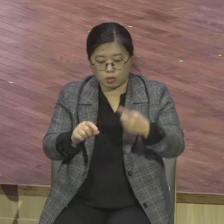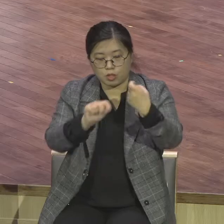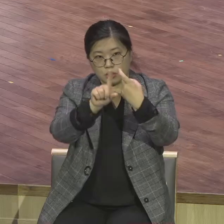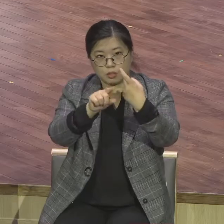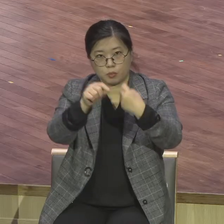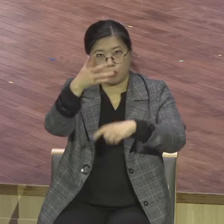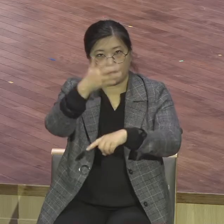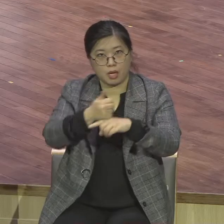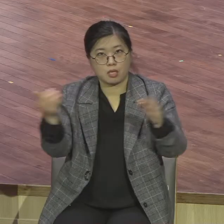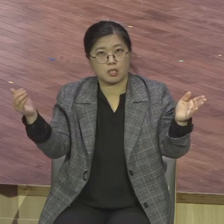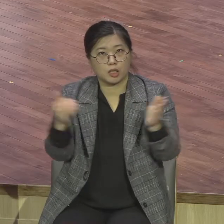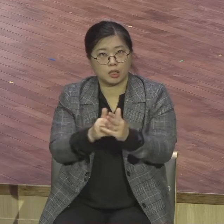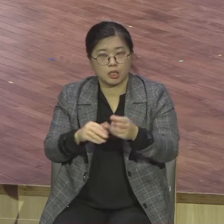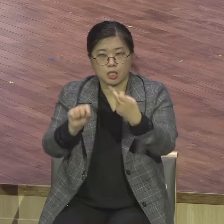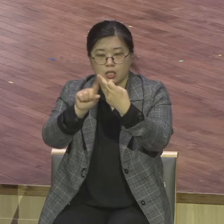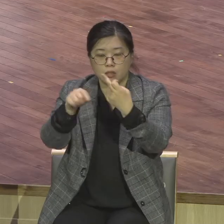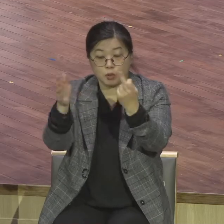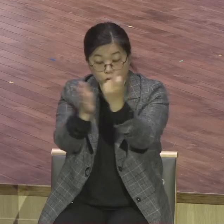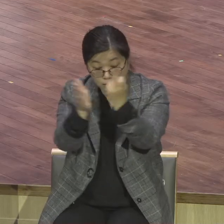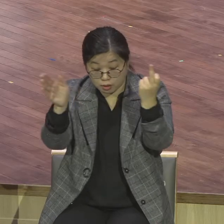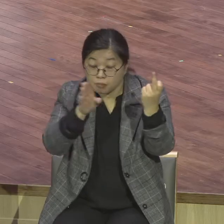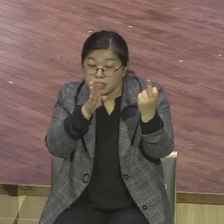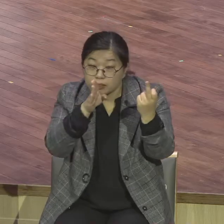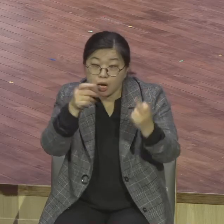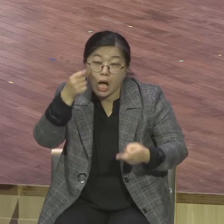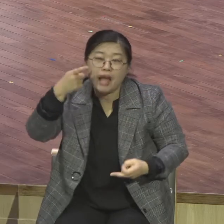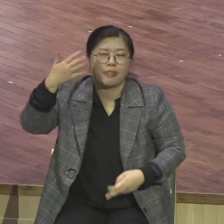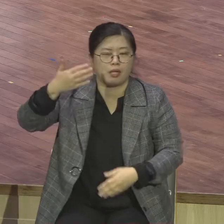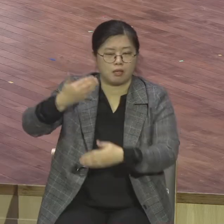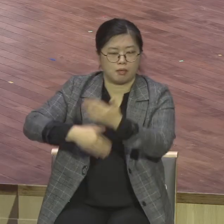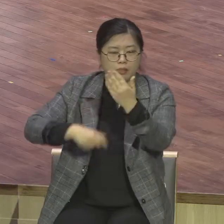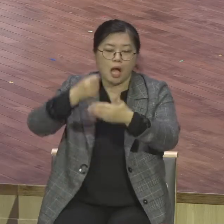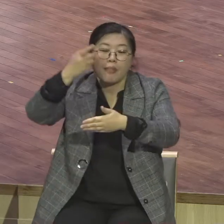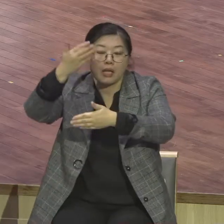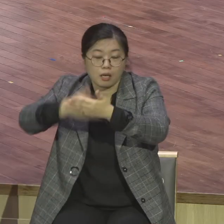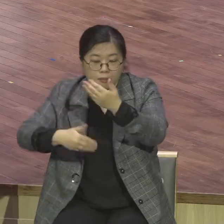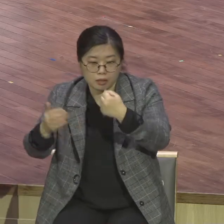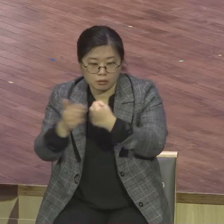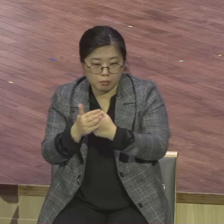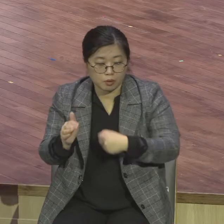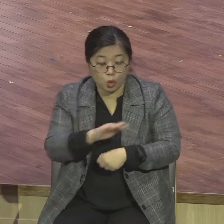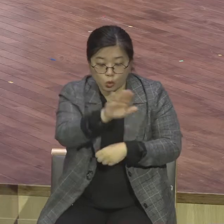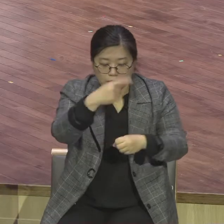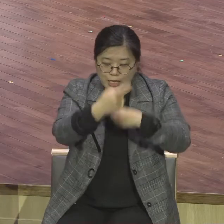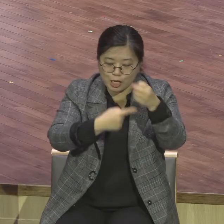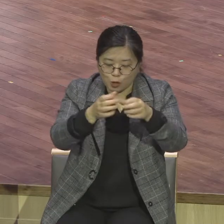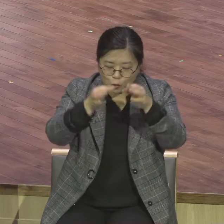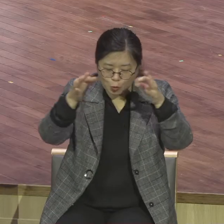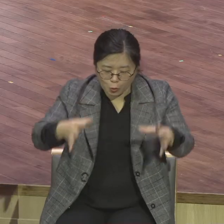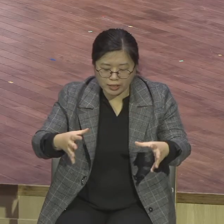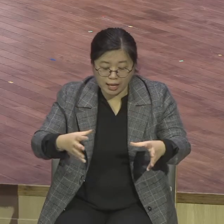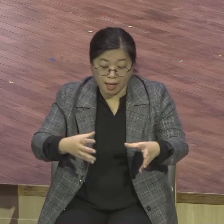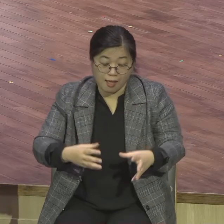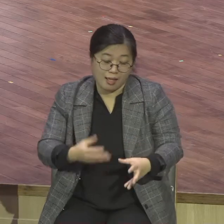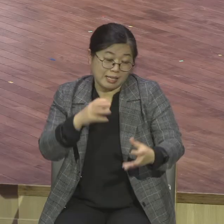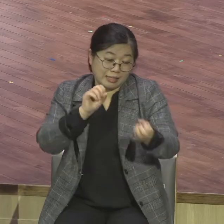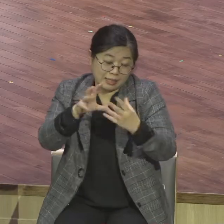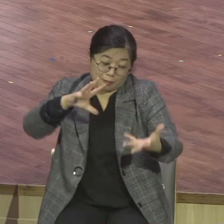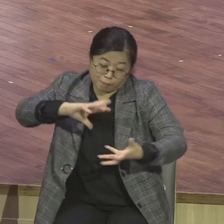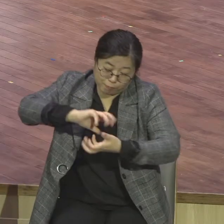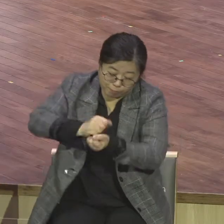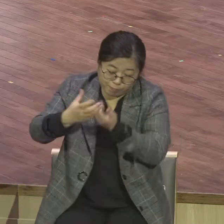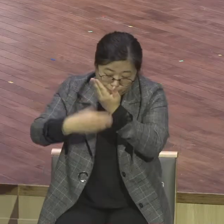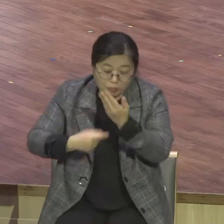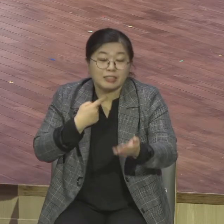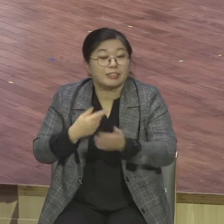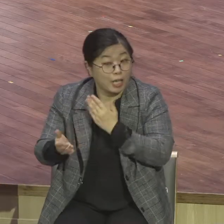한 달 동안에 절대 응답, 참된 승리를 맛보는 시간 되기를 제물로 축복합니다.